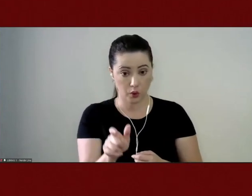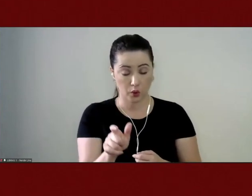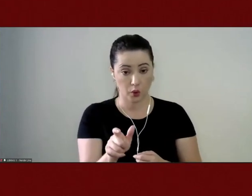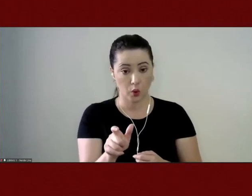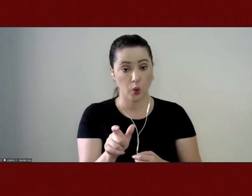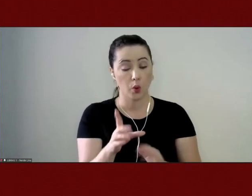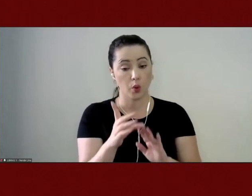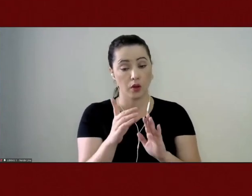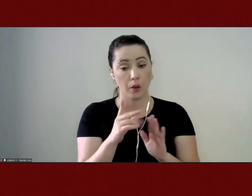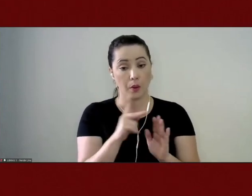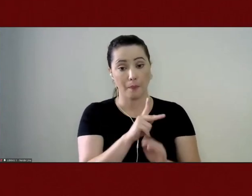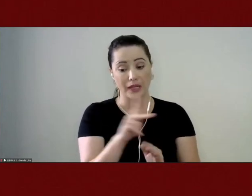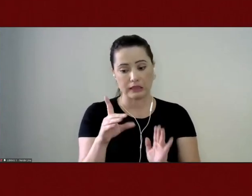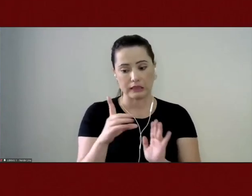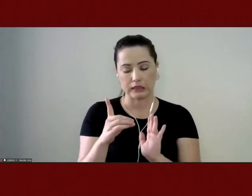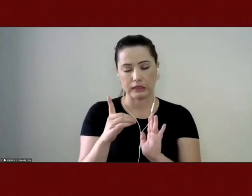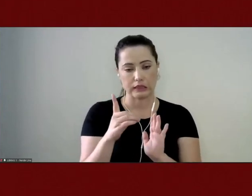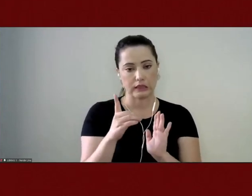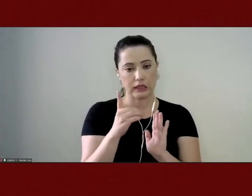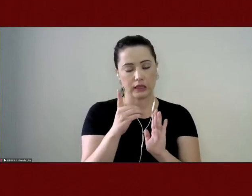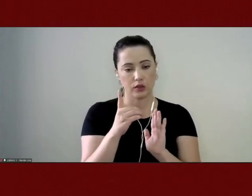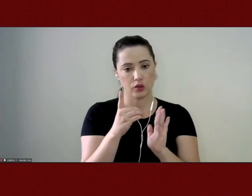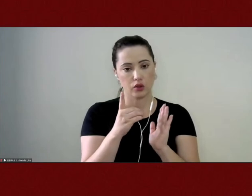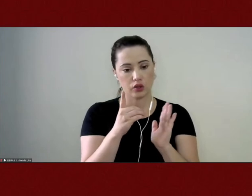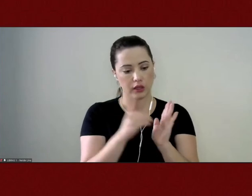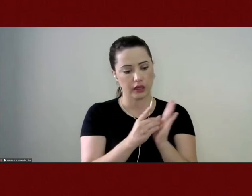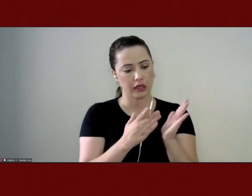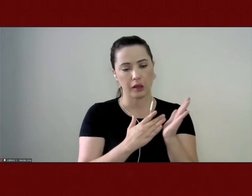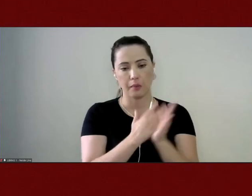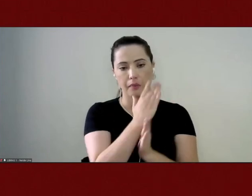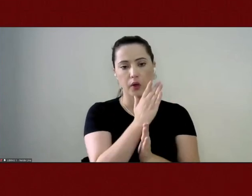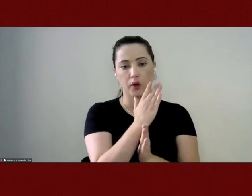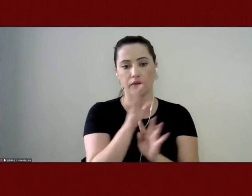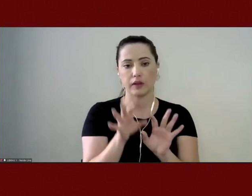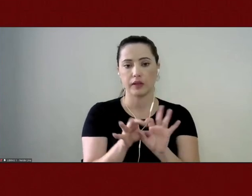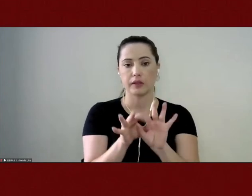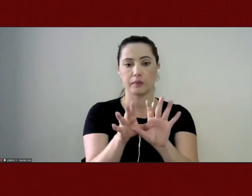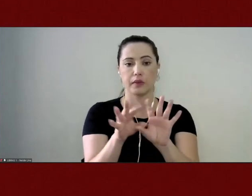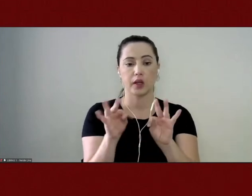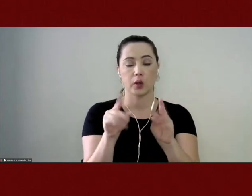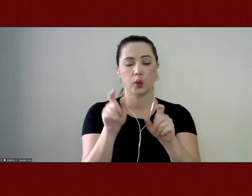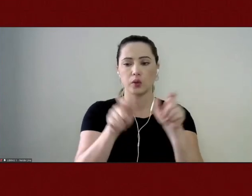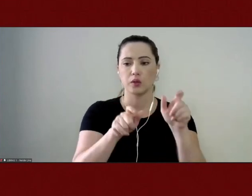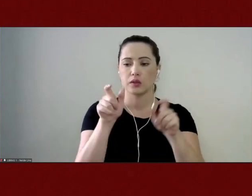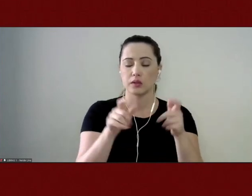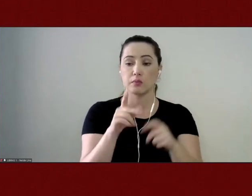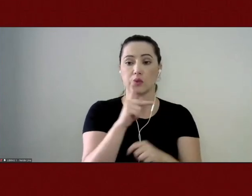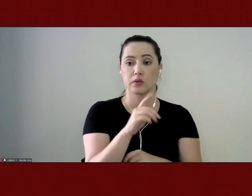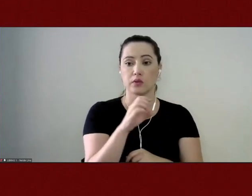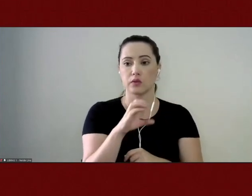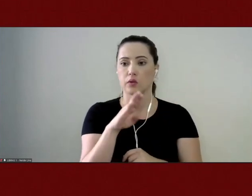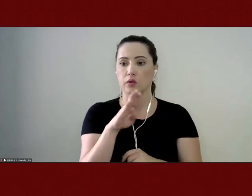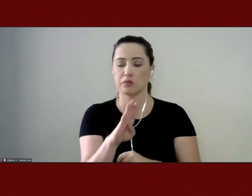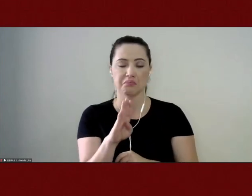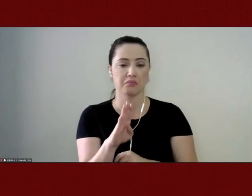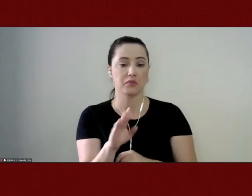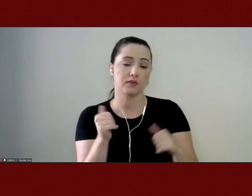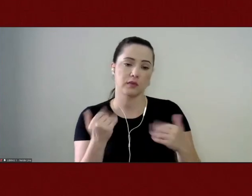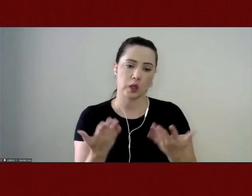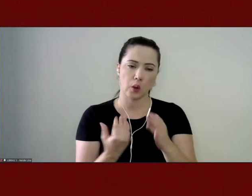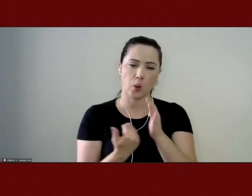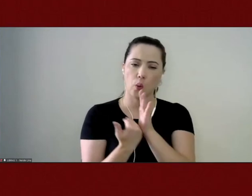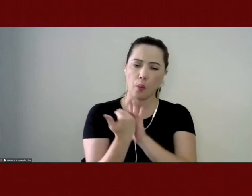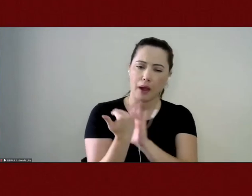para todos os dirigentes do PCB, dando liberdade também ao inimigo Prestes. Começa assim uma fase de florescimento do